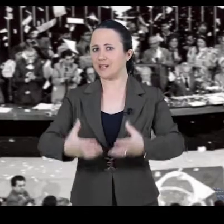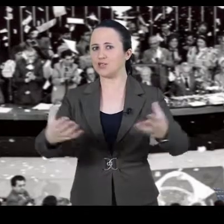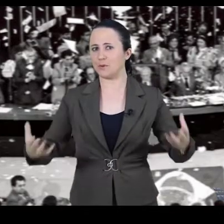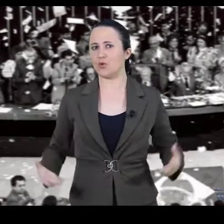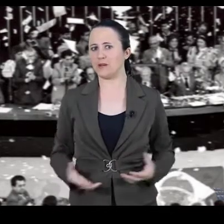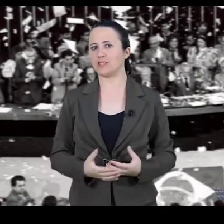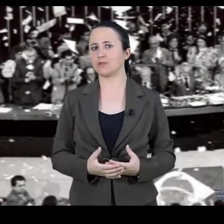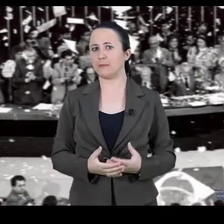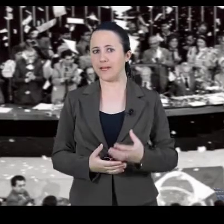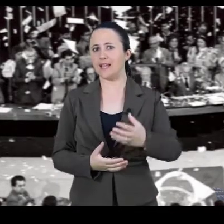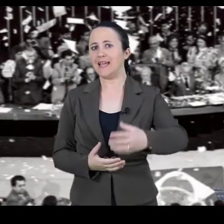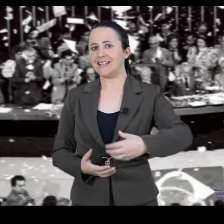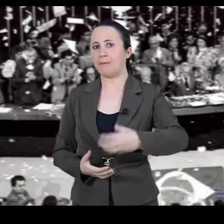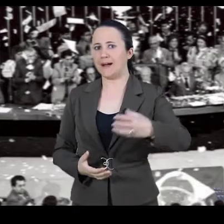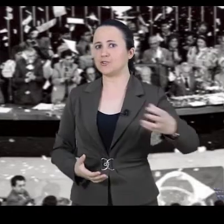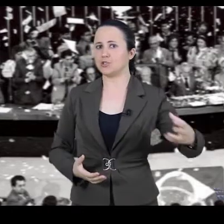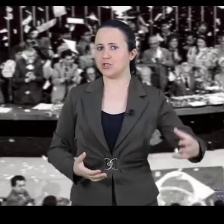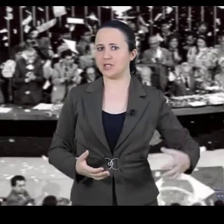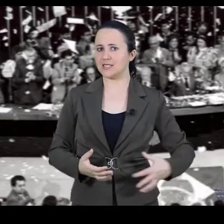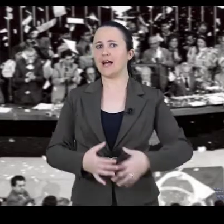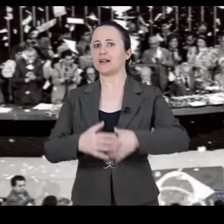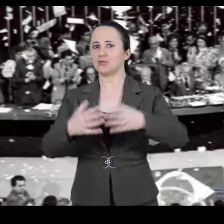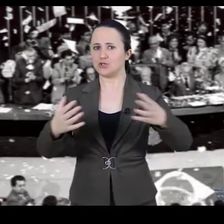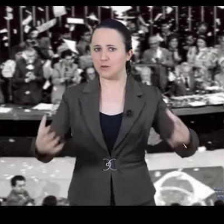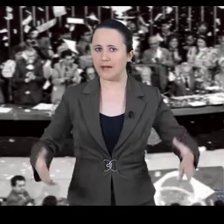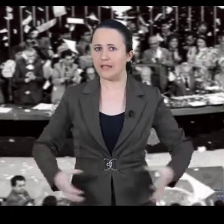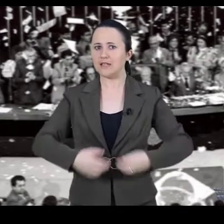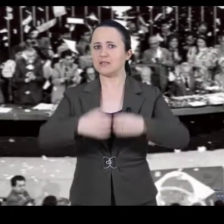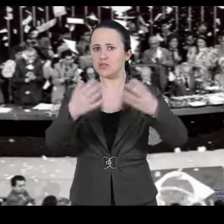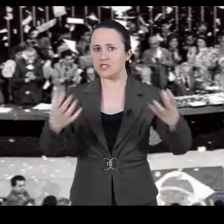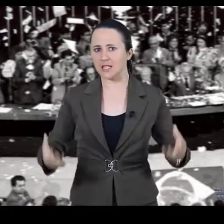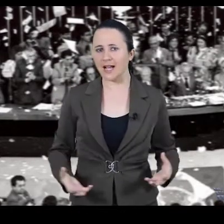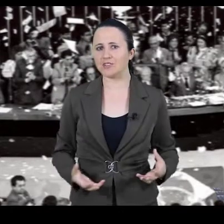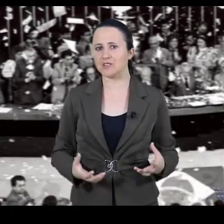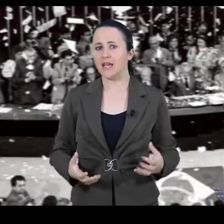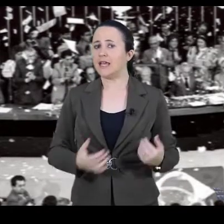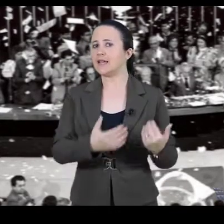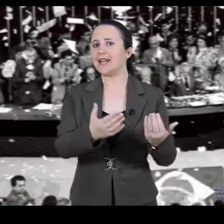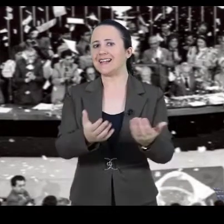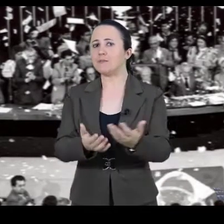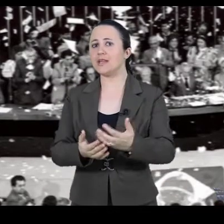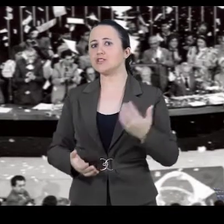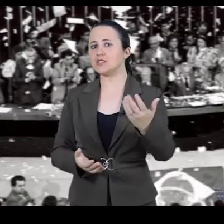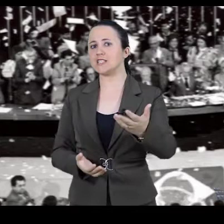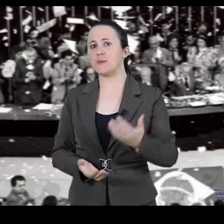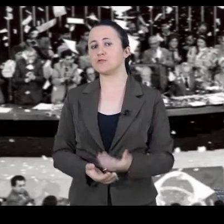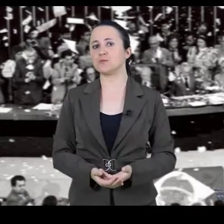grande preocupação também da parte de estados, de países, de cidades, em criar ambientes e espaços